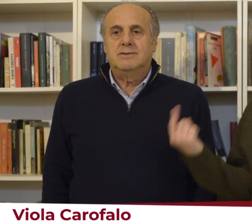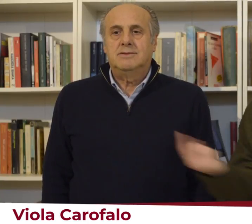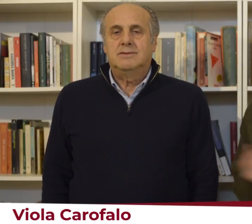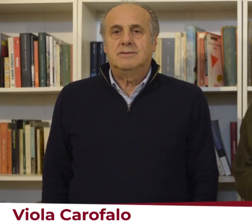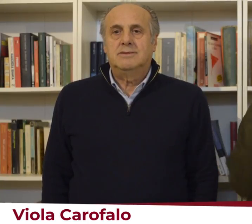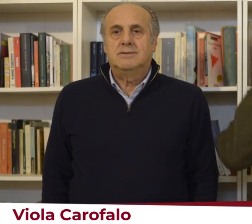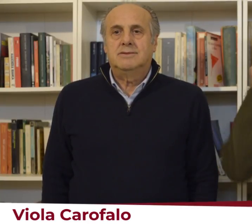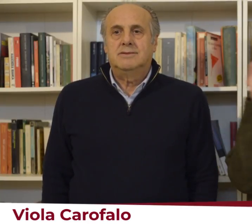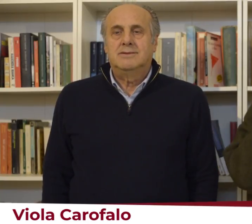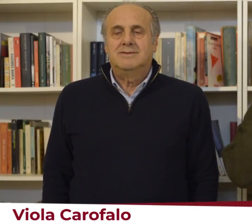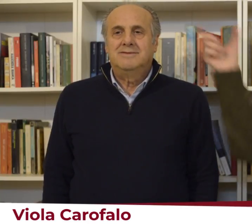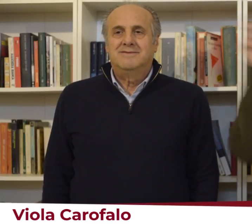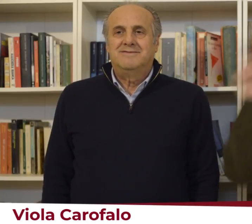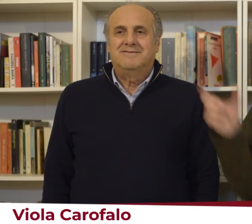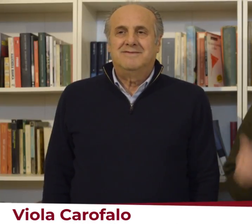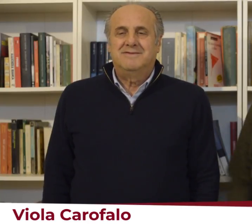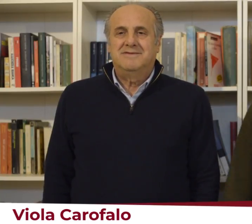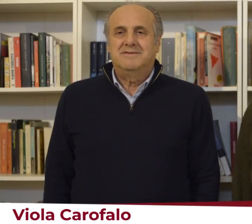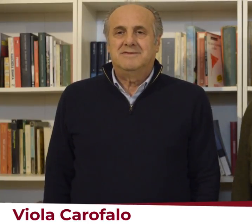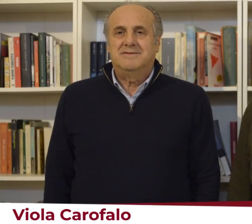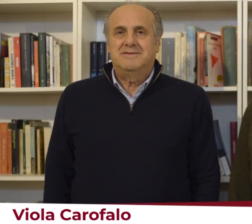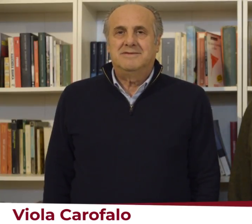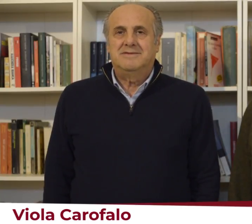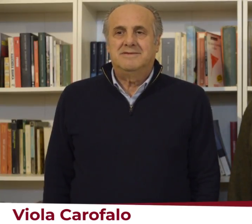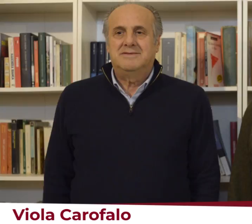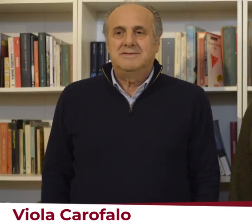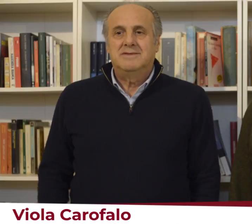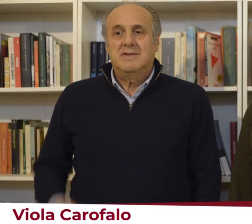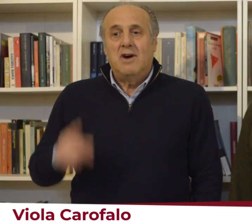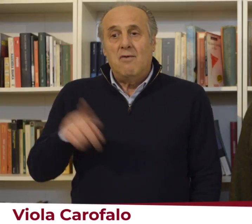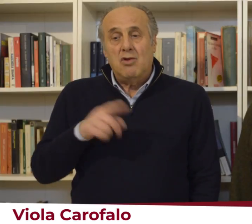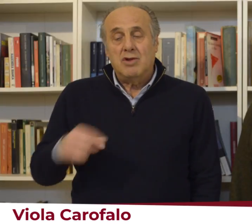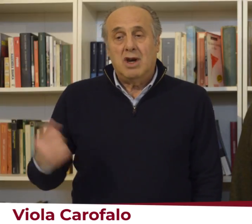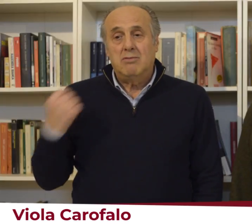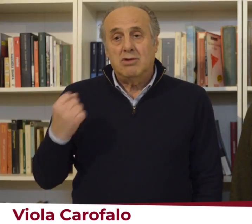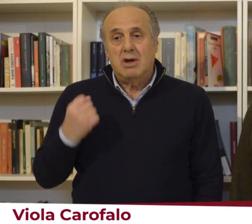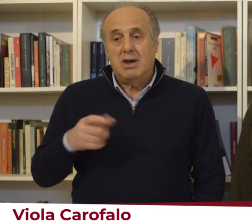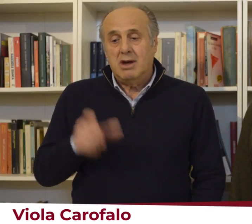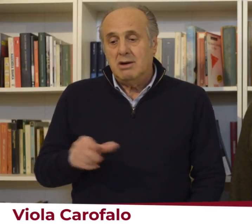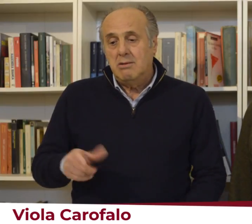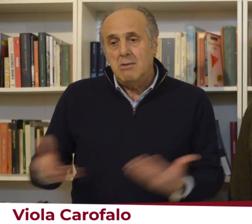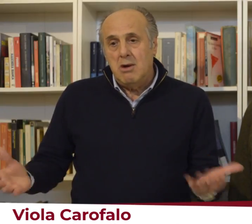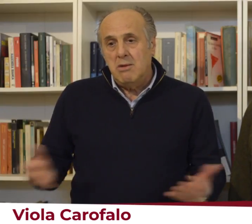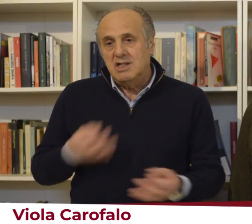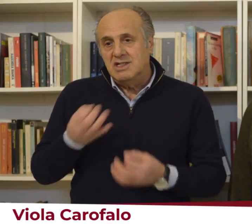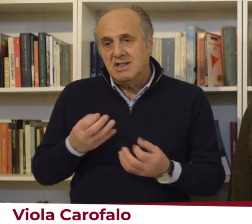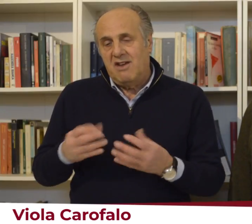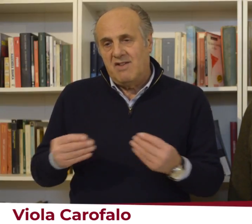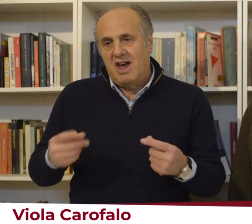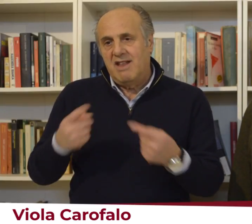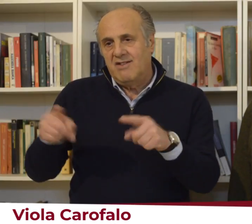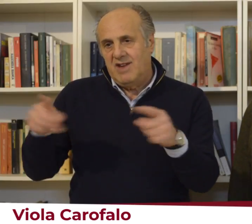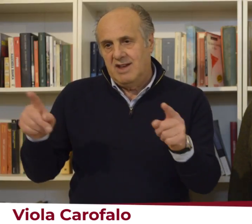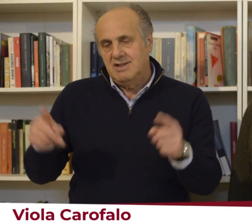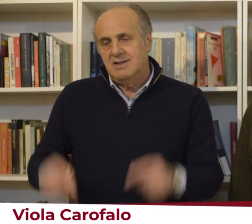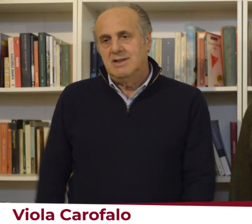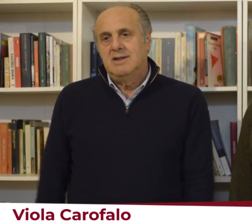Ciao a tutti i sordi d'Italia. Votare potere al popolo significa fare la